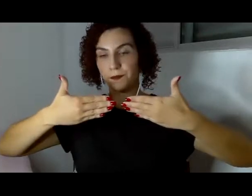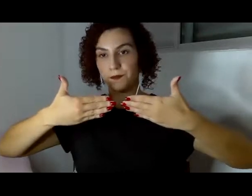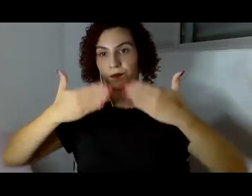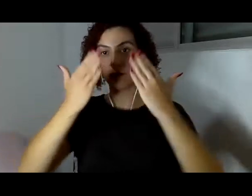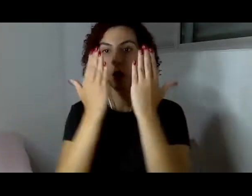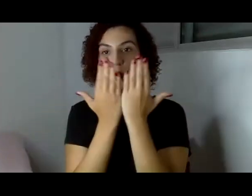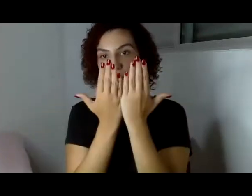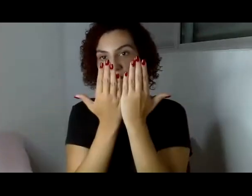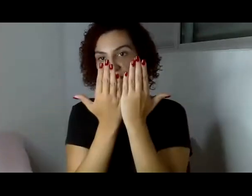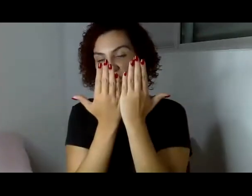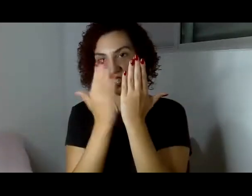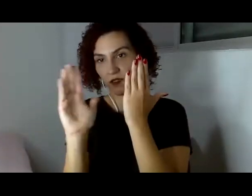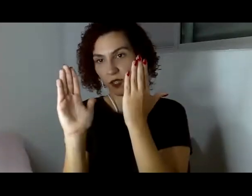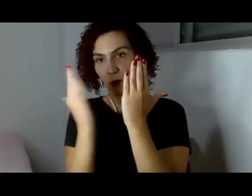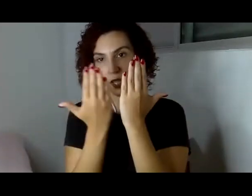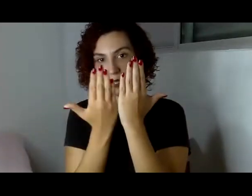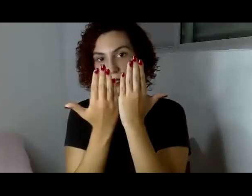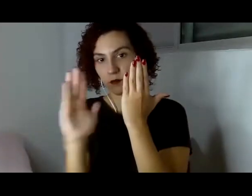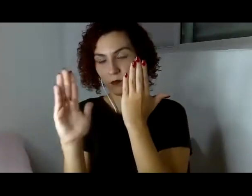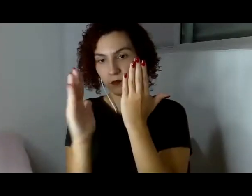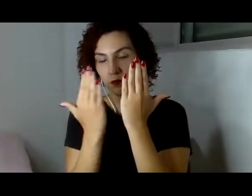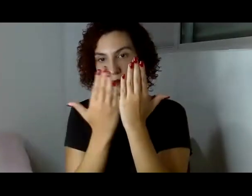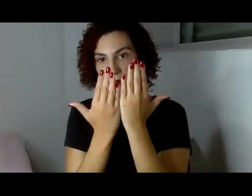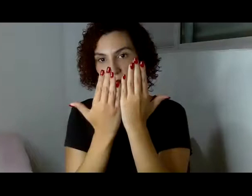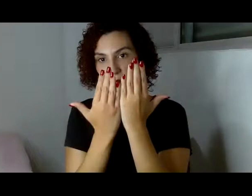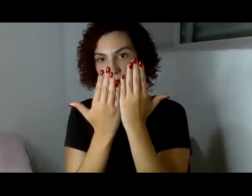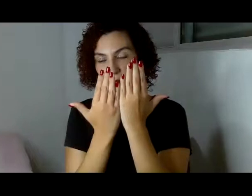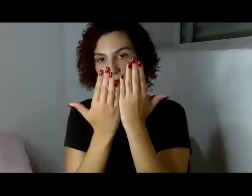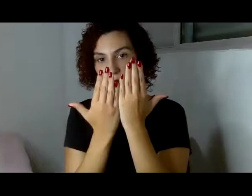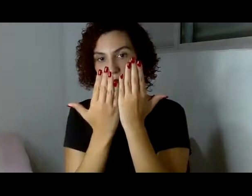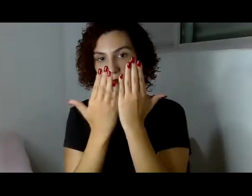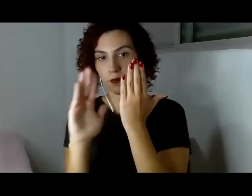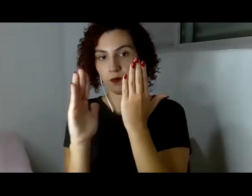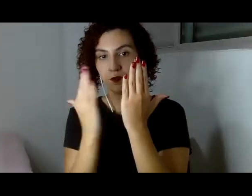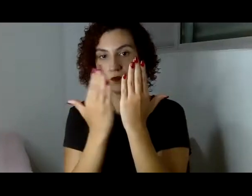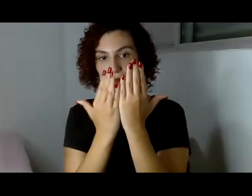Portaria? Ou tem gente que faz portaria?